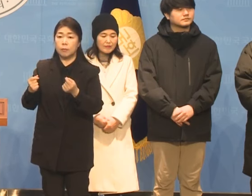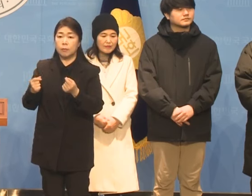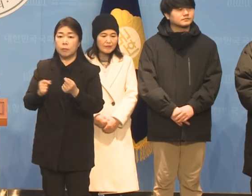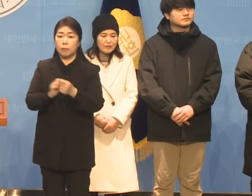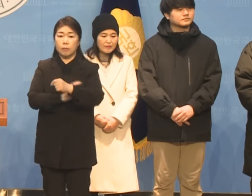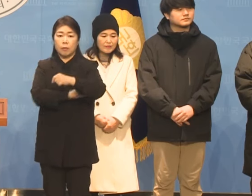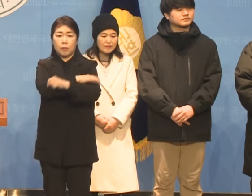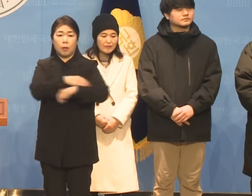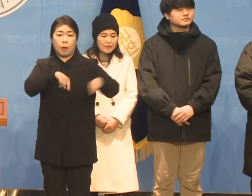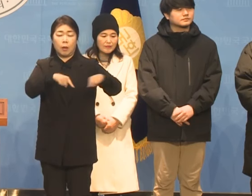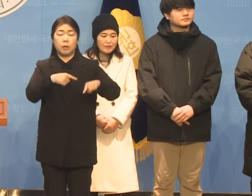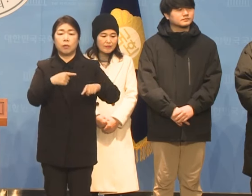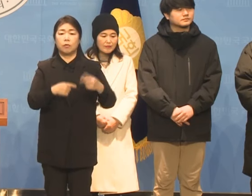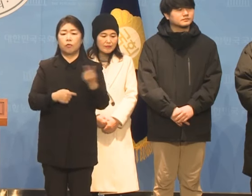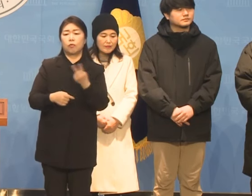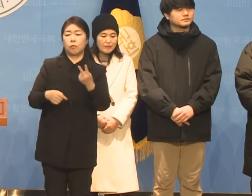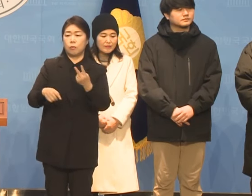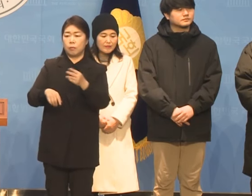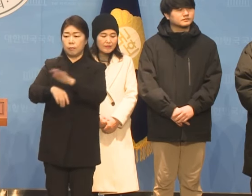양당의